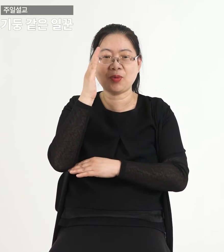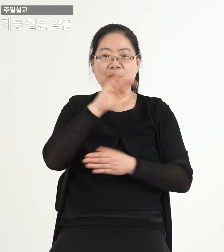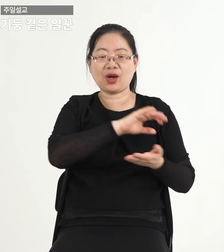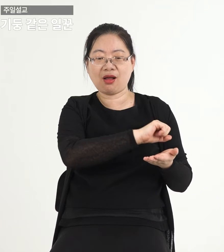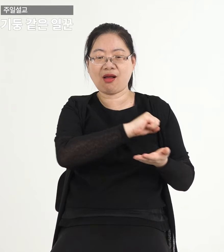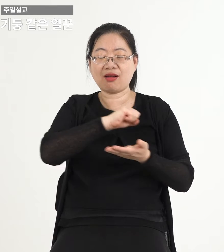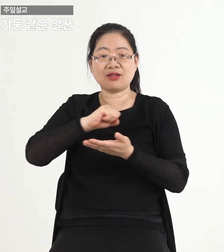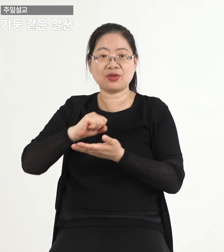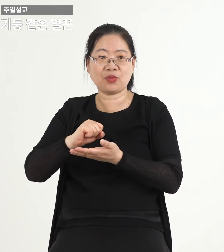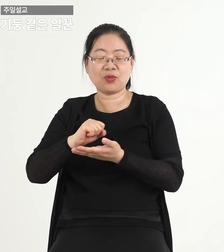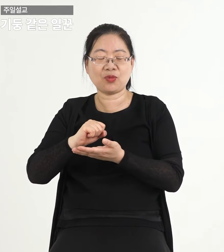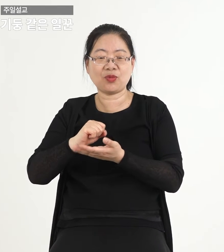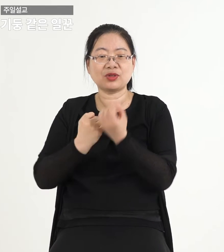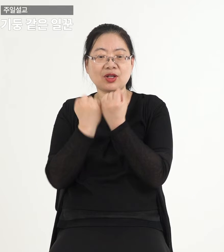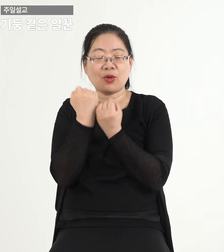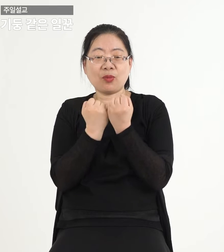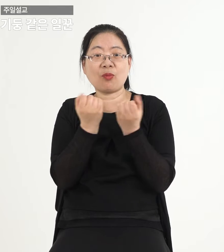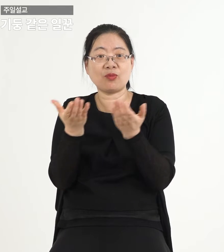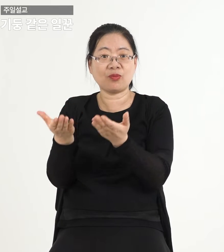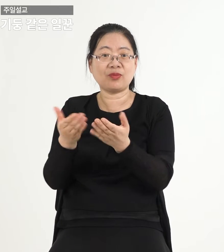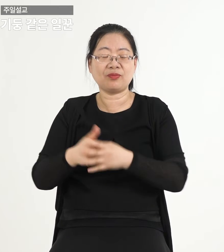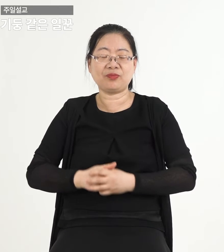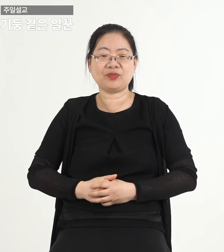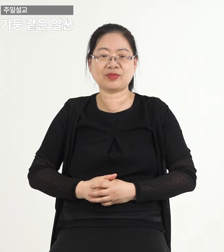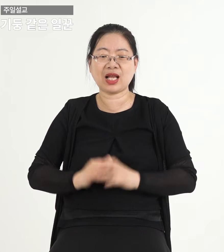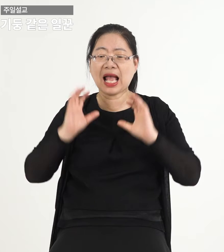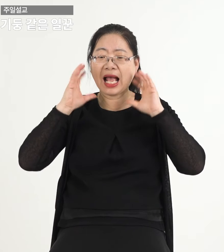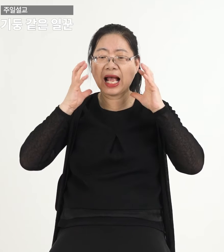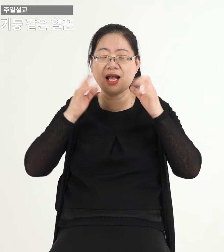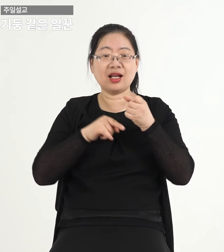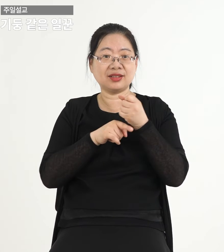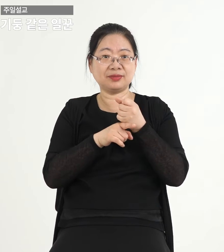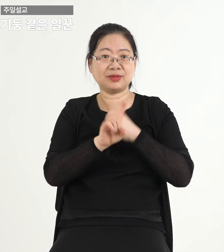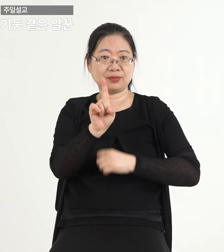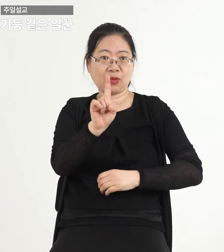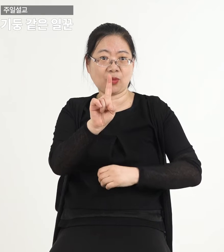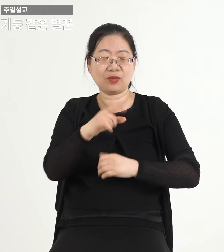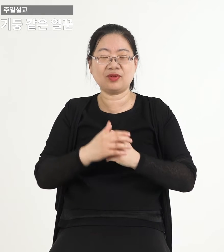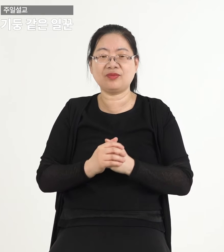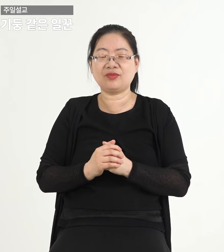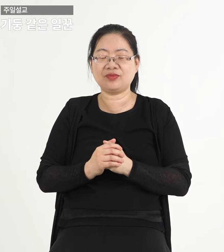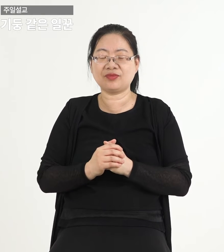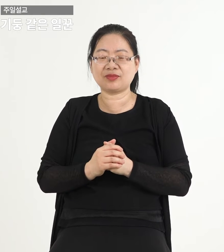인용하면서 이런 설명을 했죠. 어린아이라는